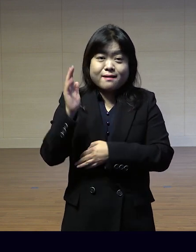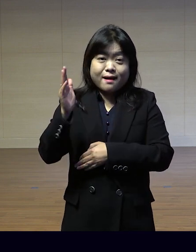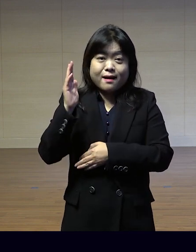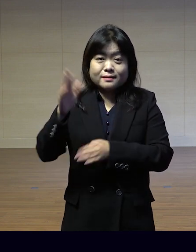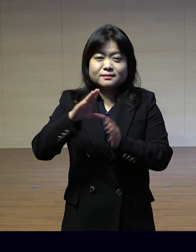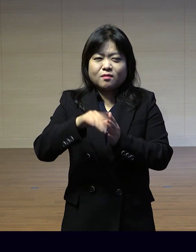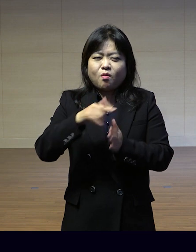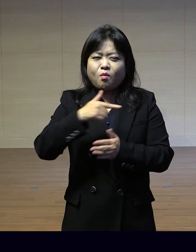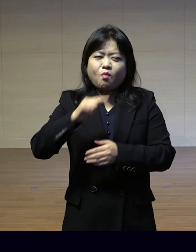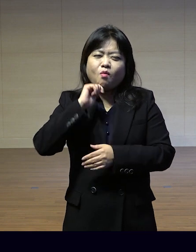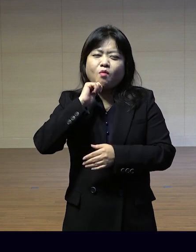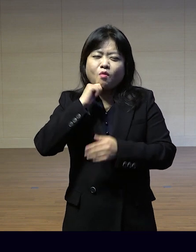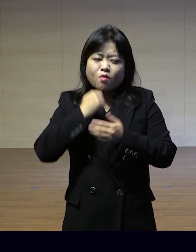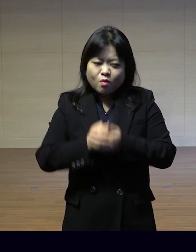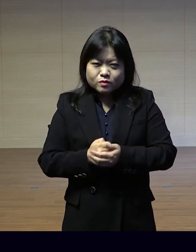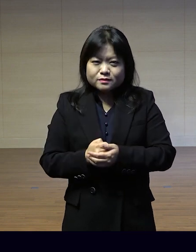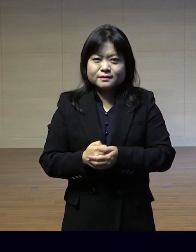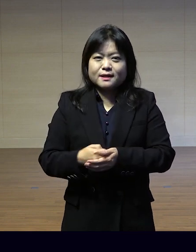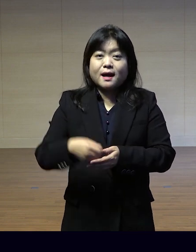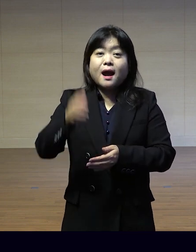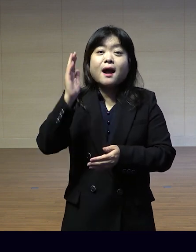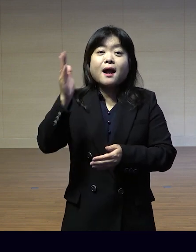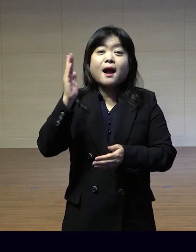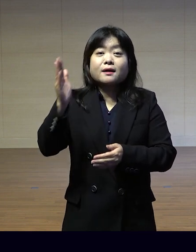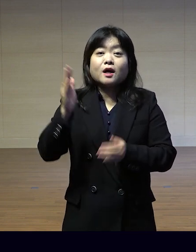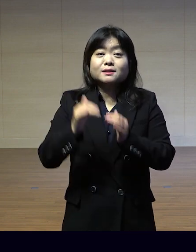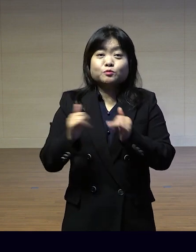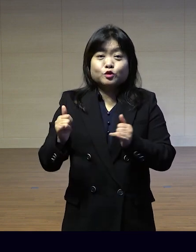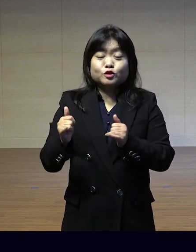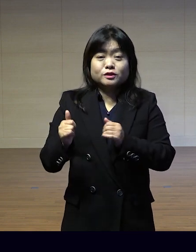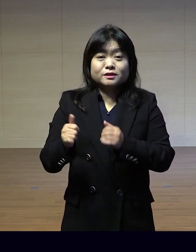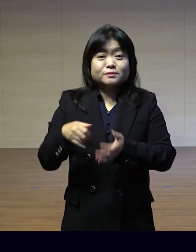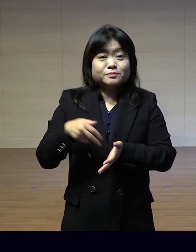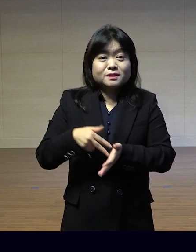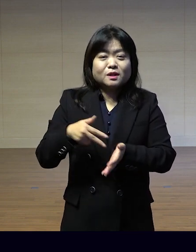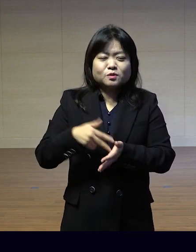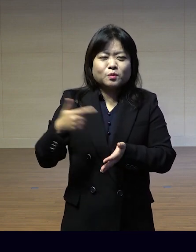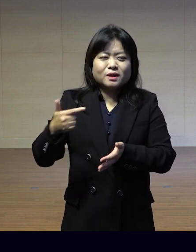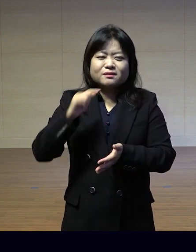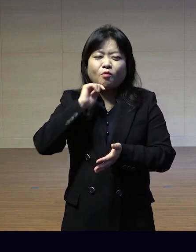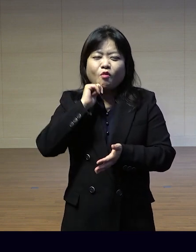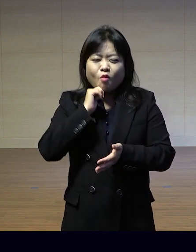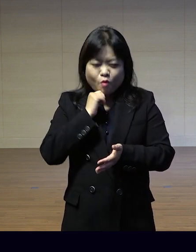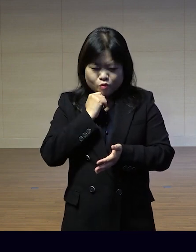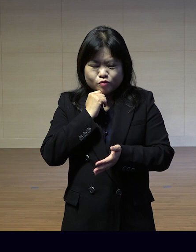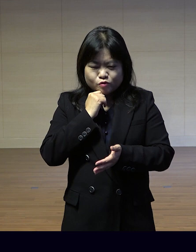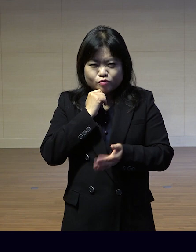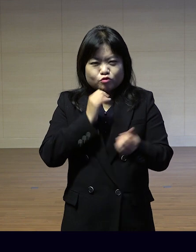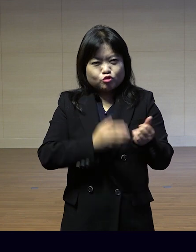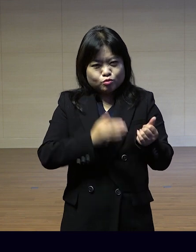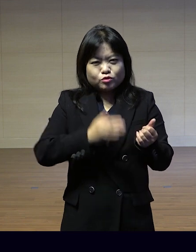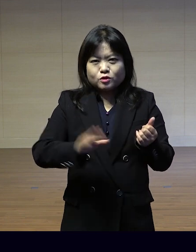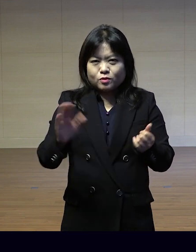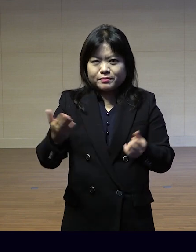어려운, 강연자 선생님들한테도 굉장히 어려운 주문입니다. 주문인데